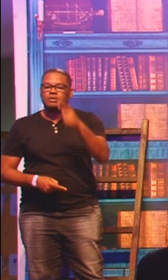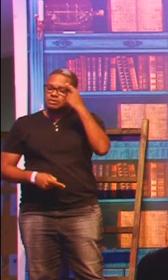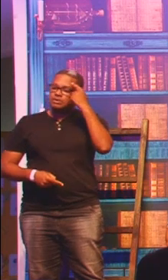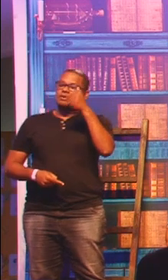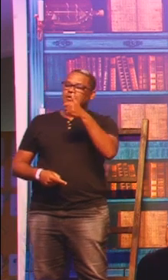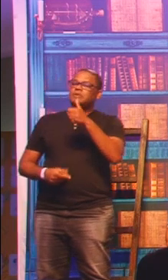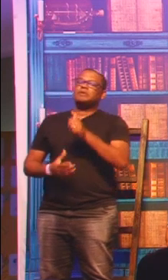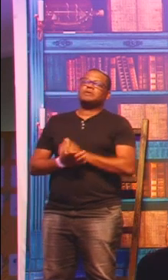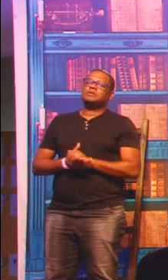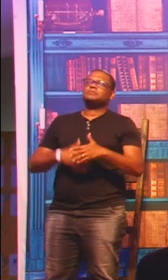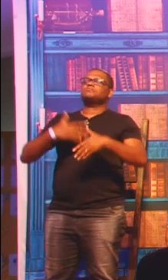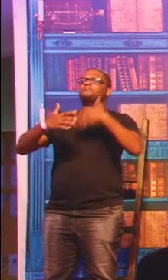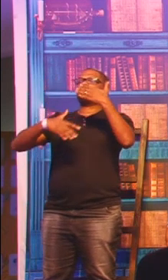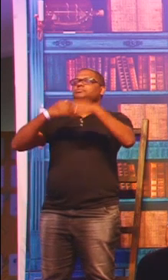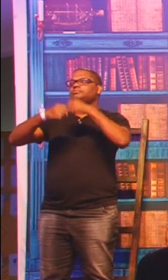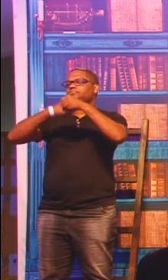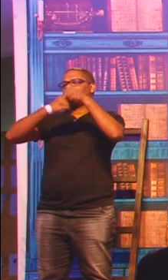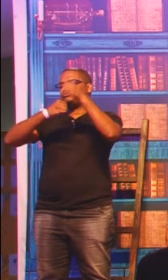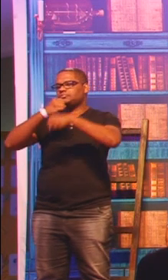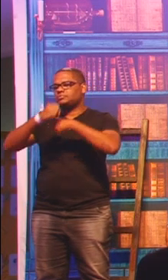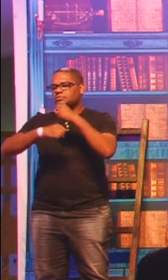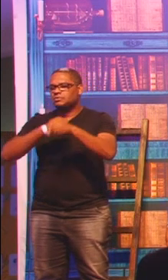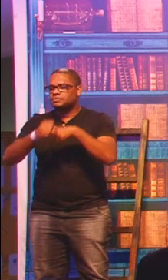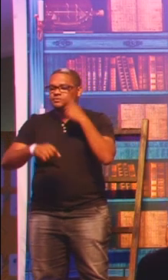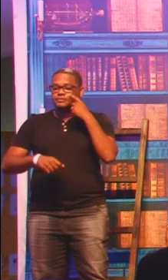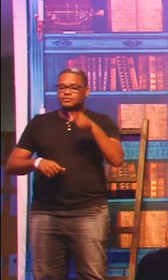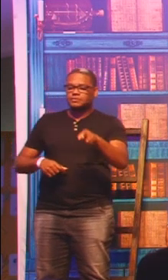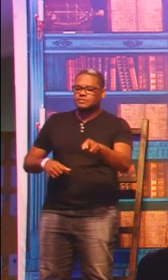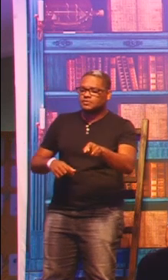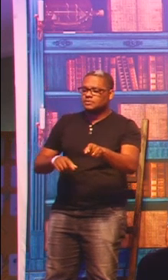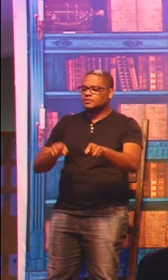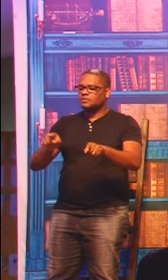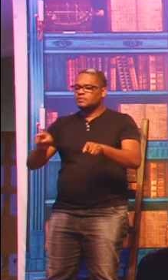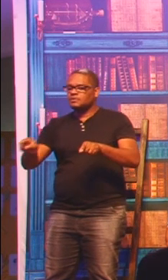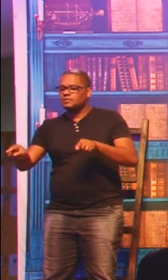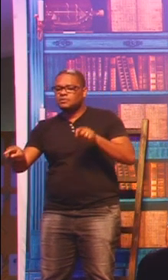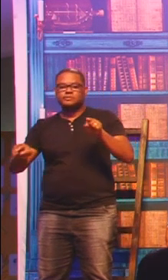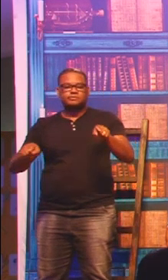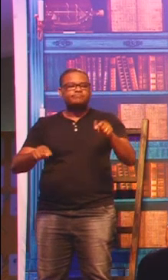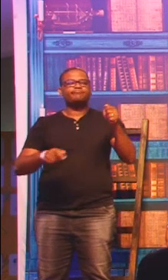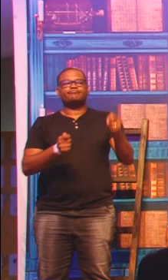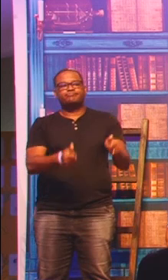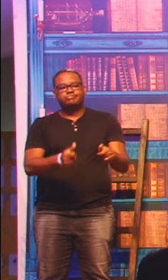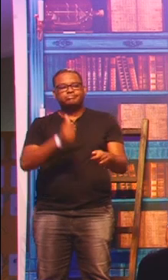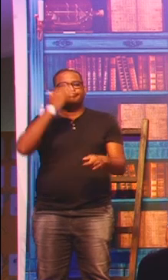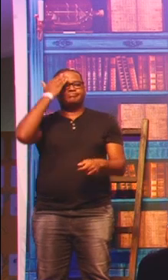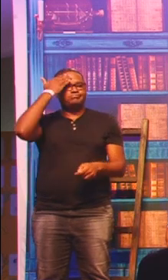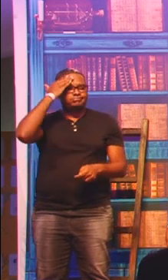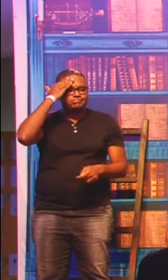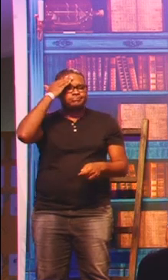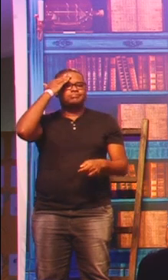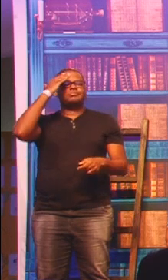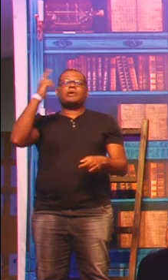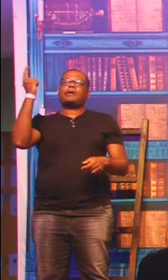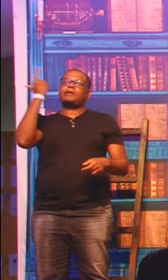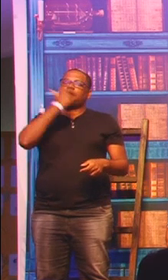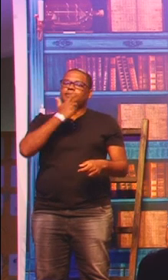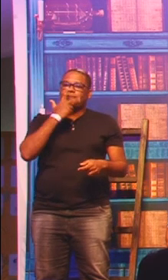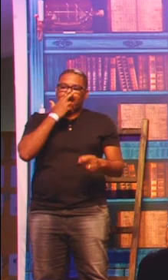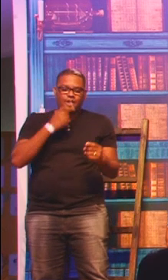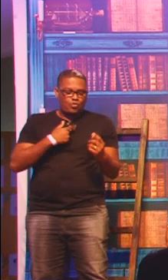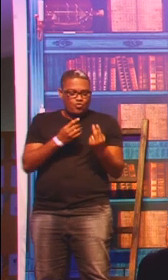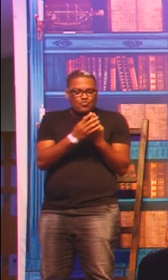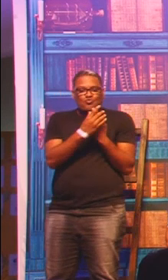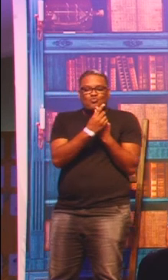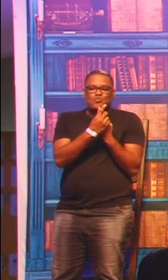desejada. Com o passar dos anos, esse gesto se tornou uma extensão das nossas expressões, até quase nos tornarmos uma